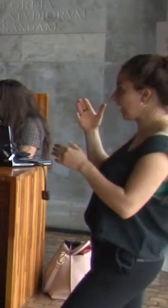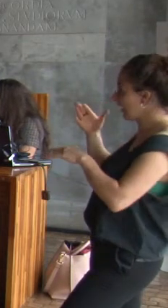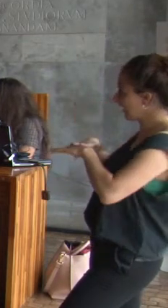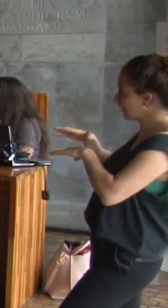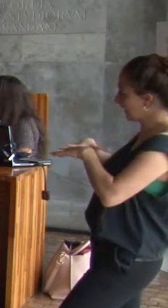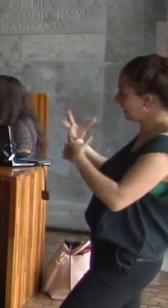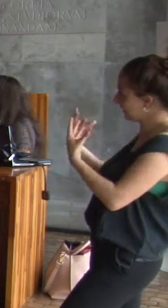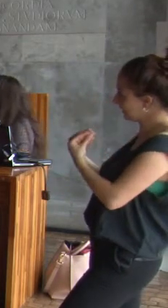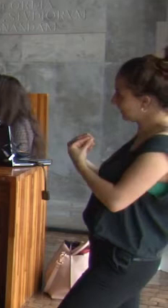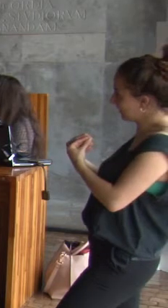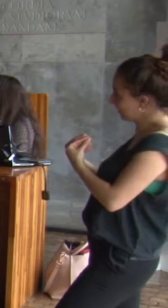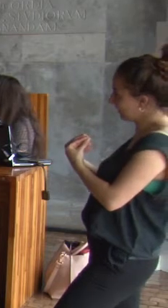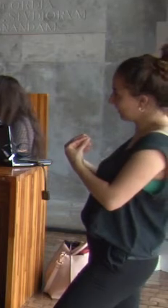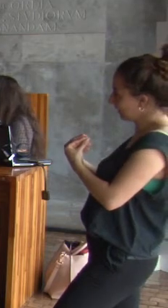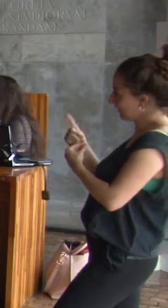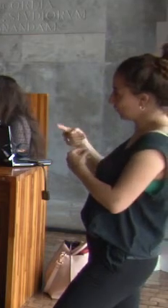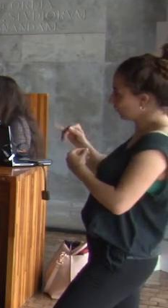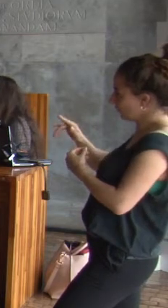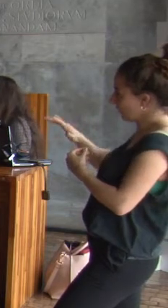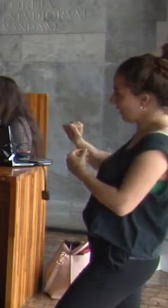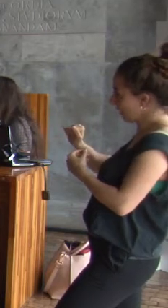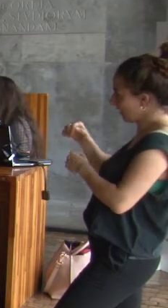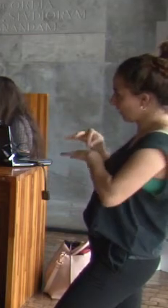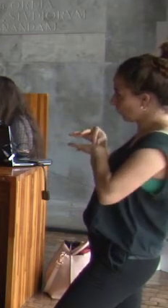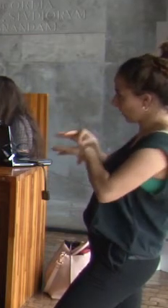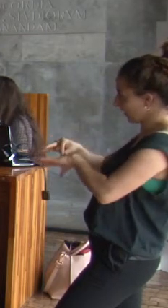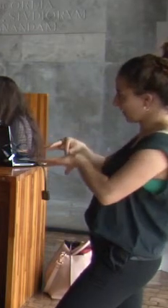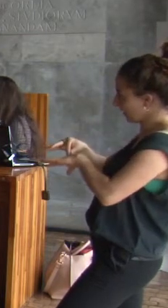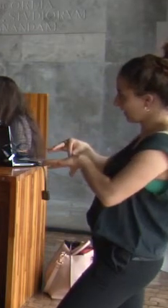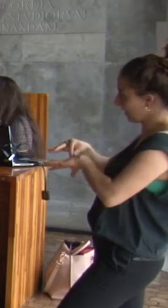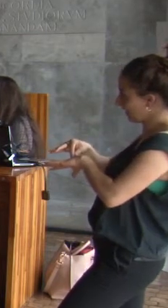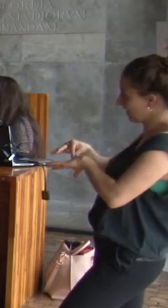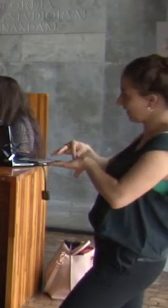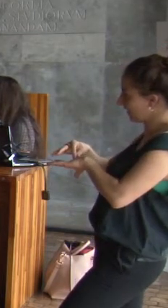barca, avendo anche come guida Giulia, e